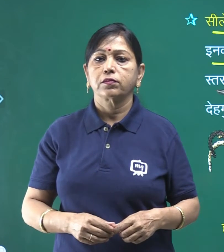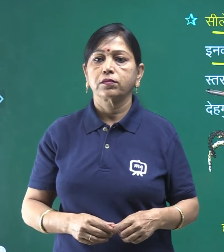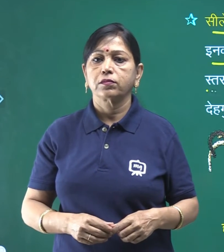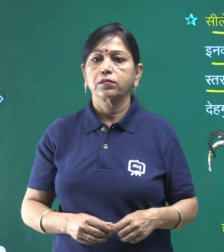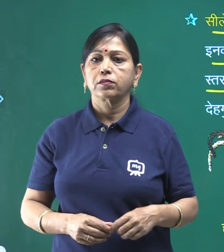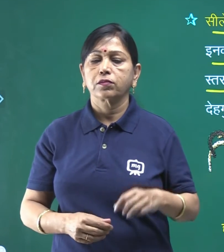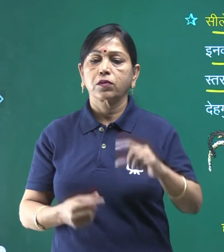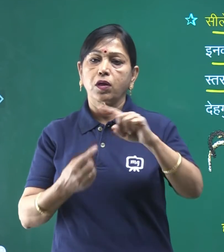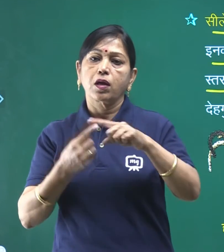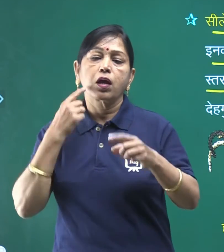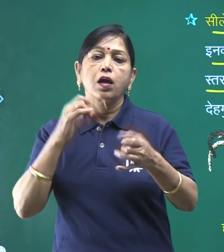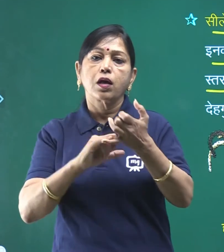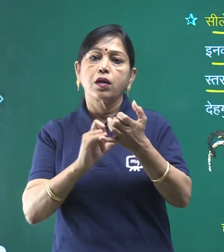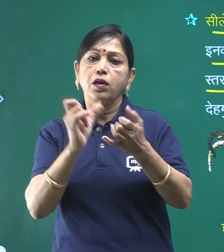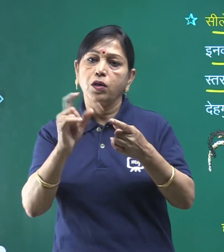उत्कीय स्तर का होता है।